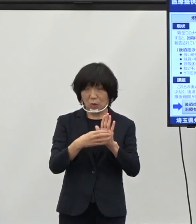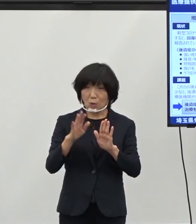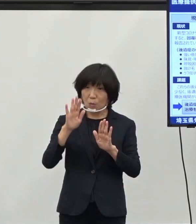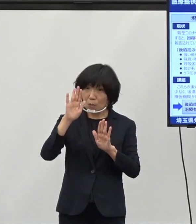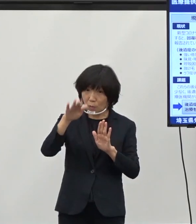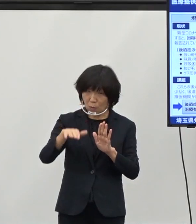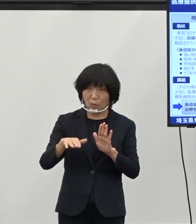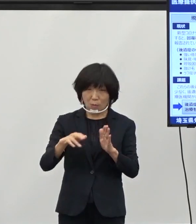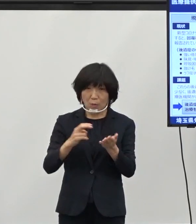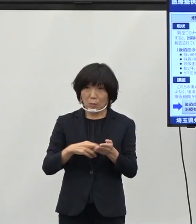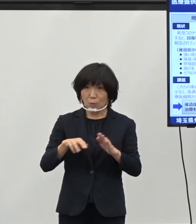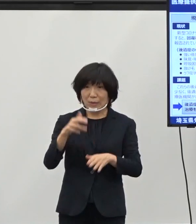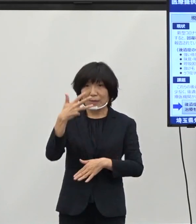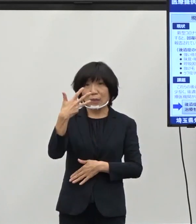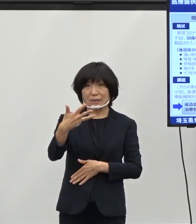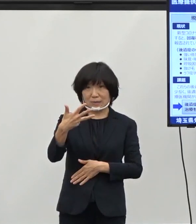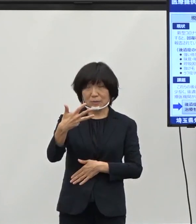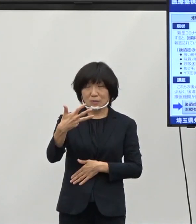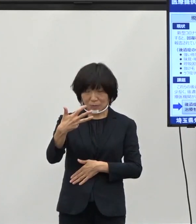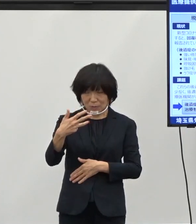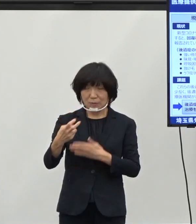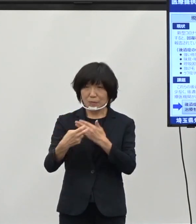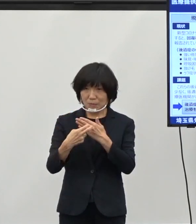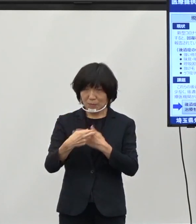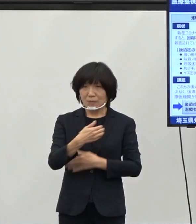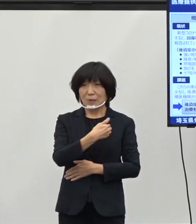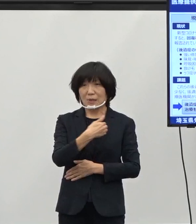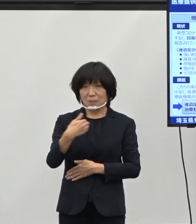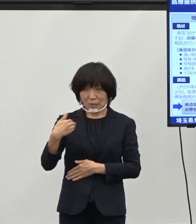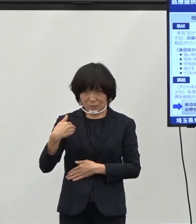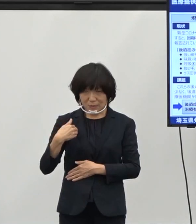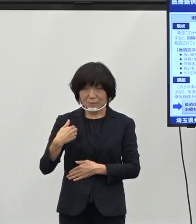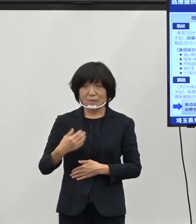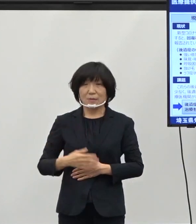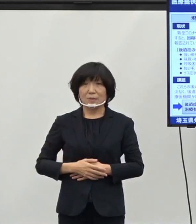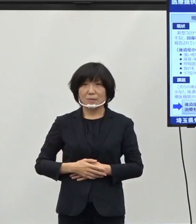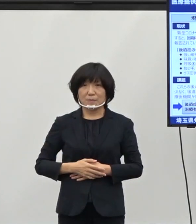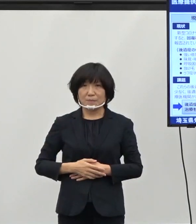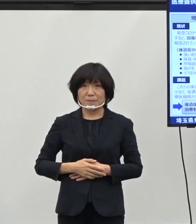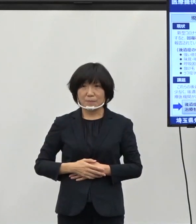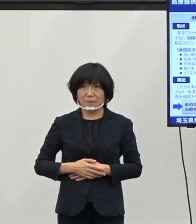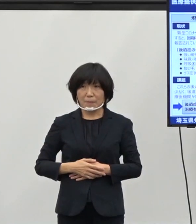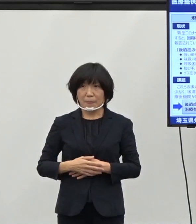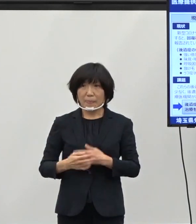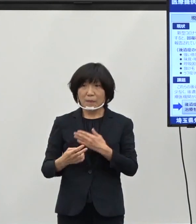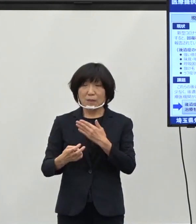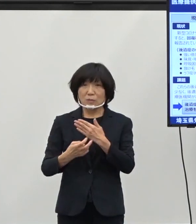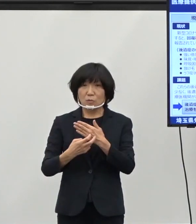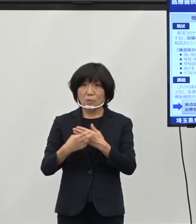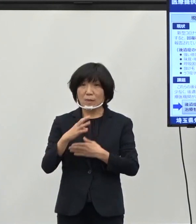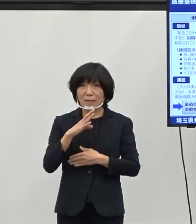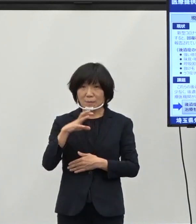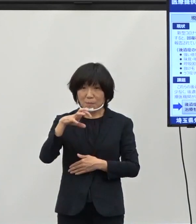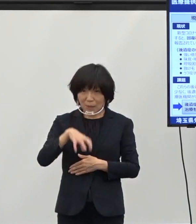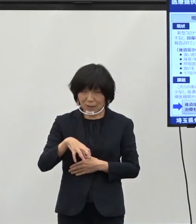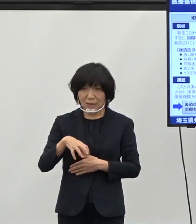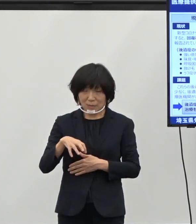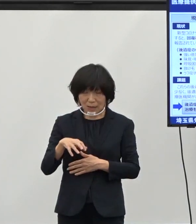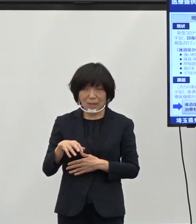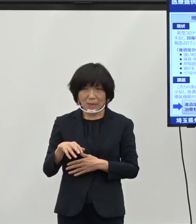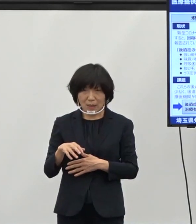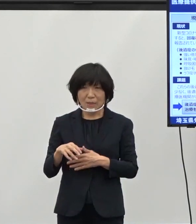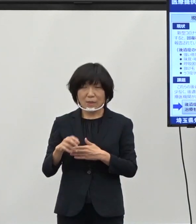開始が予定をされております。また医療機関において診療現場で症例を蓄積する場合